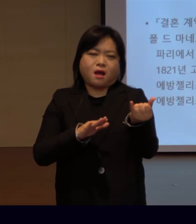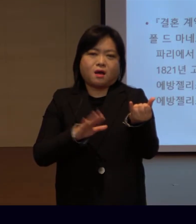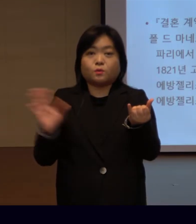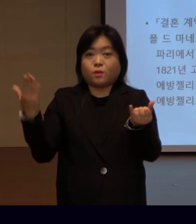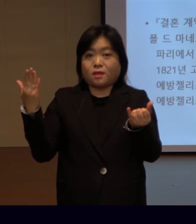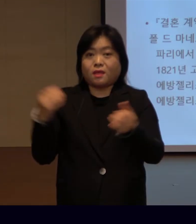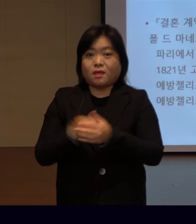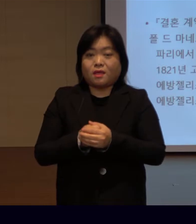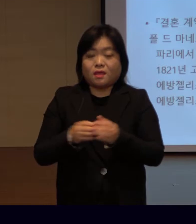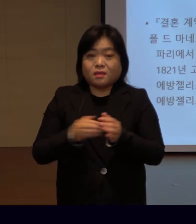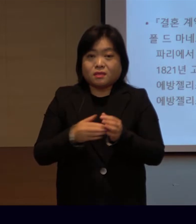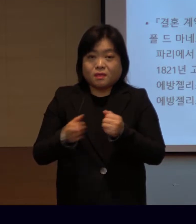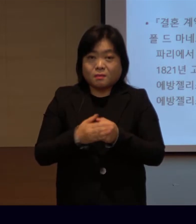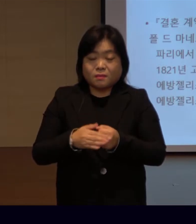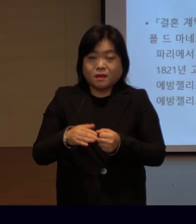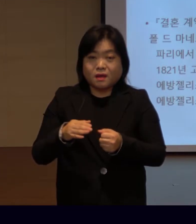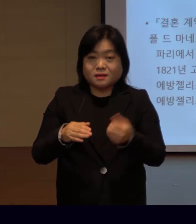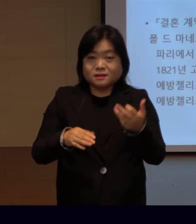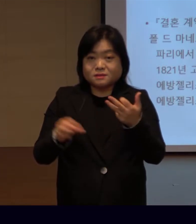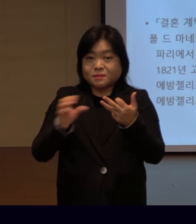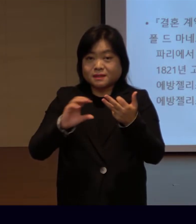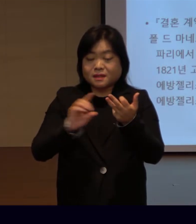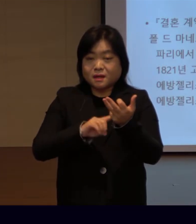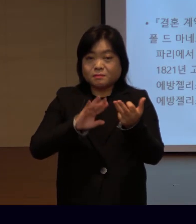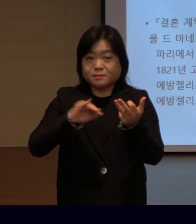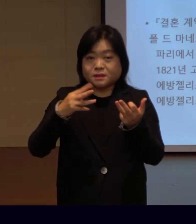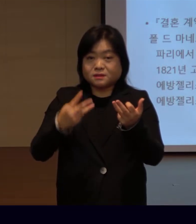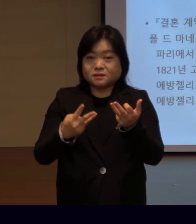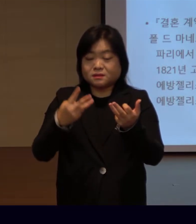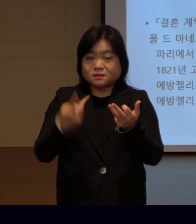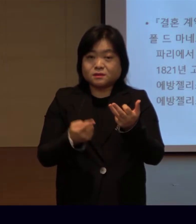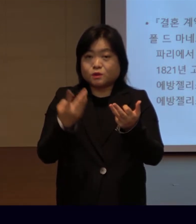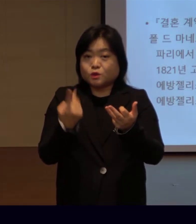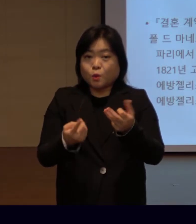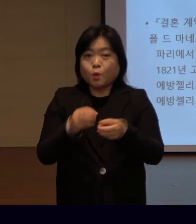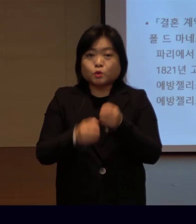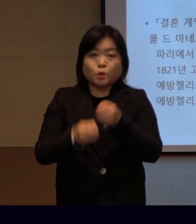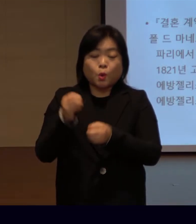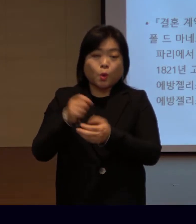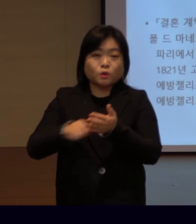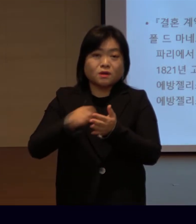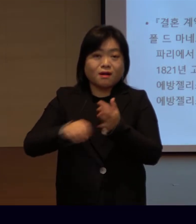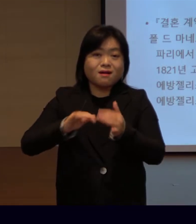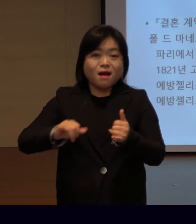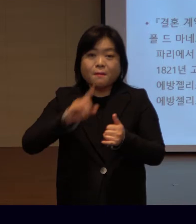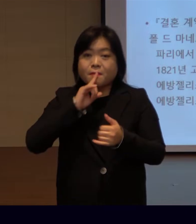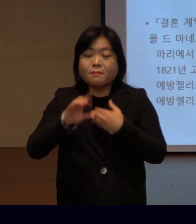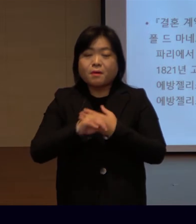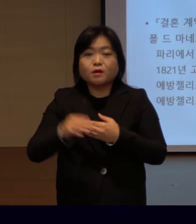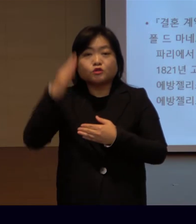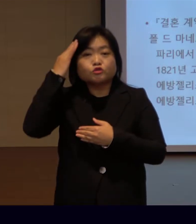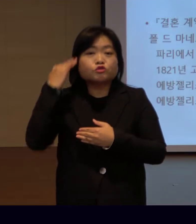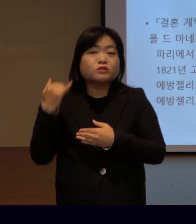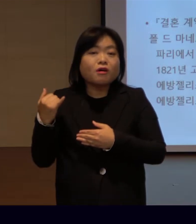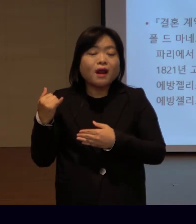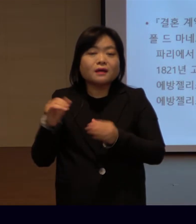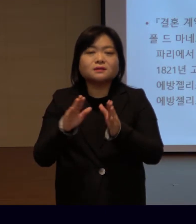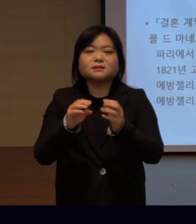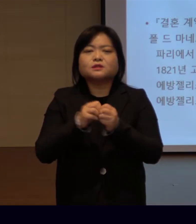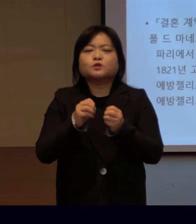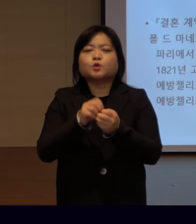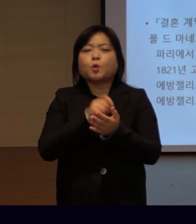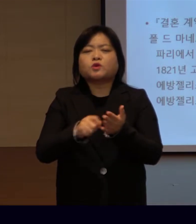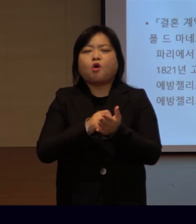그래서 디드로라고 하는 18세기의 소설가이자 철학자는 들어보셨는지 모르겠습니다. 수녀라고 하는 소설을 썼는데